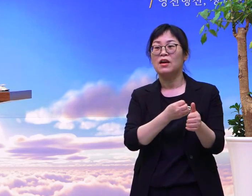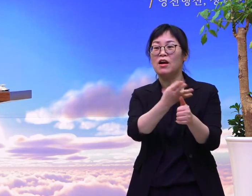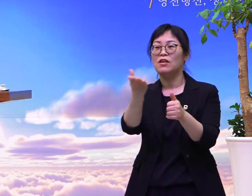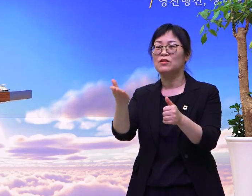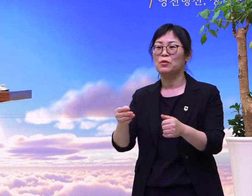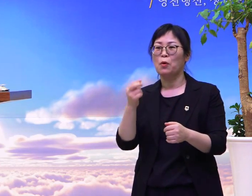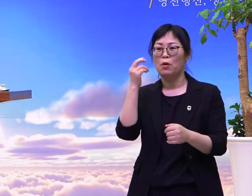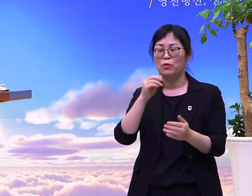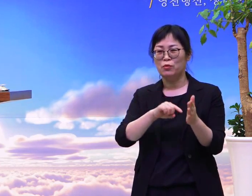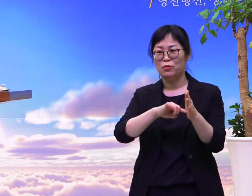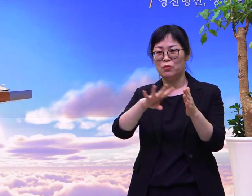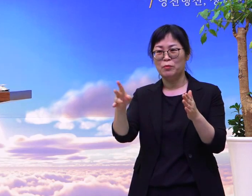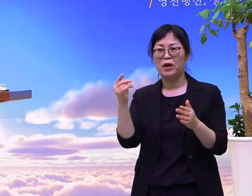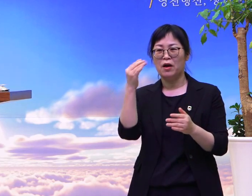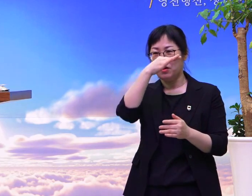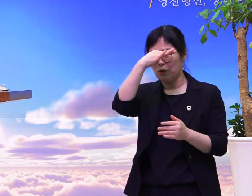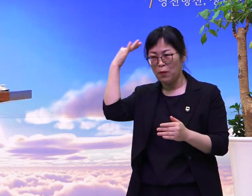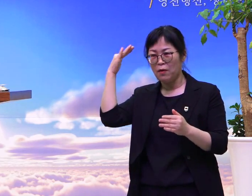관광지까지 됐습니다.